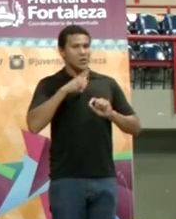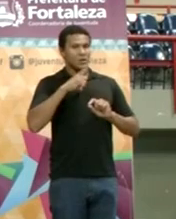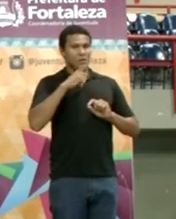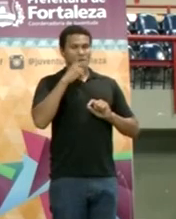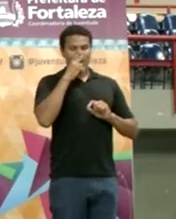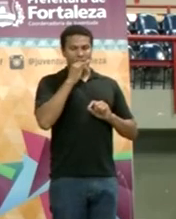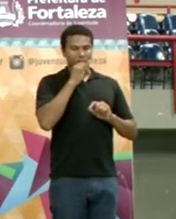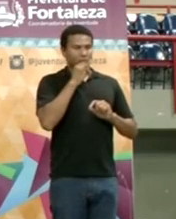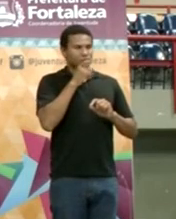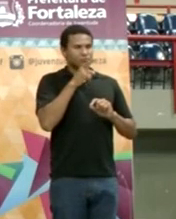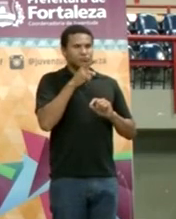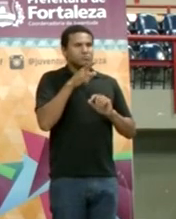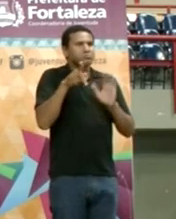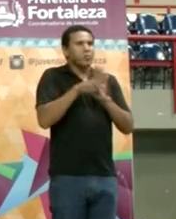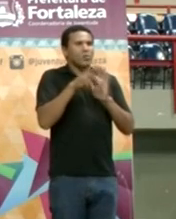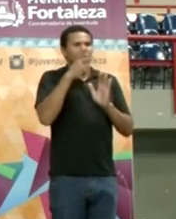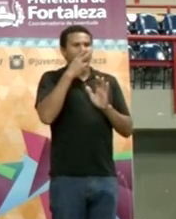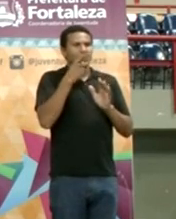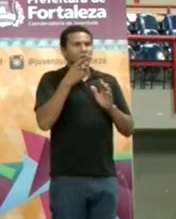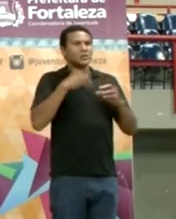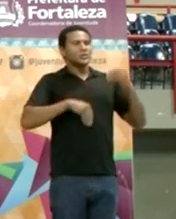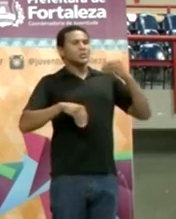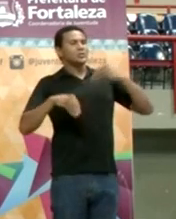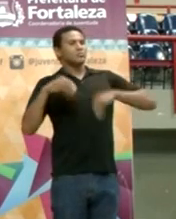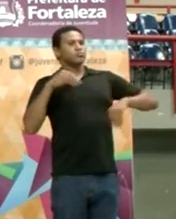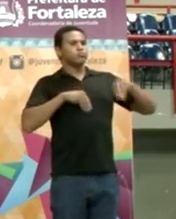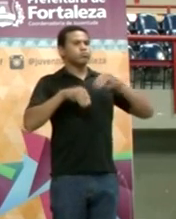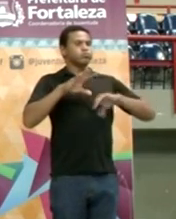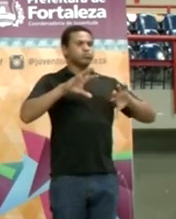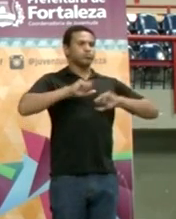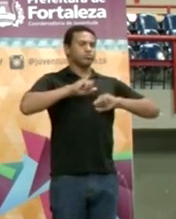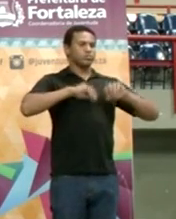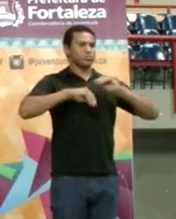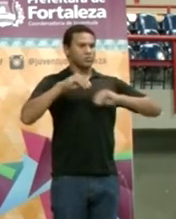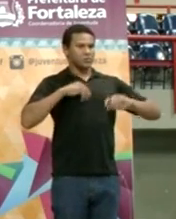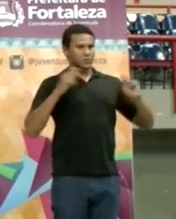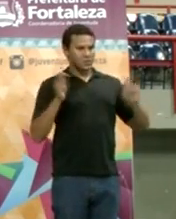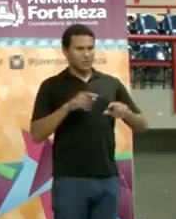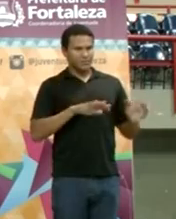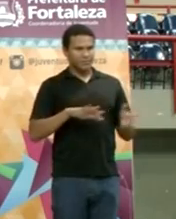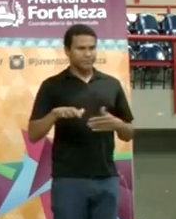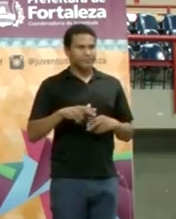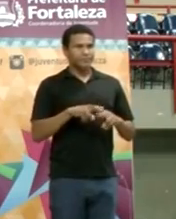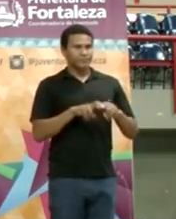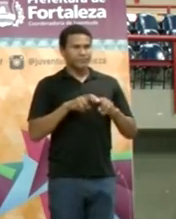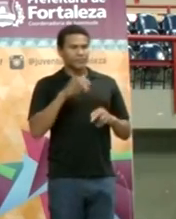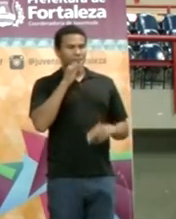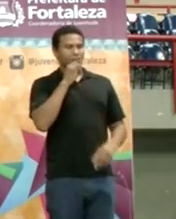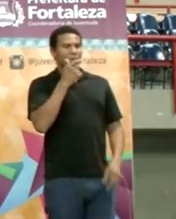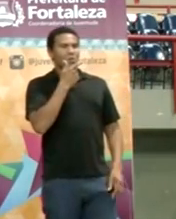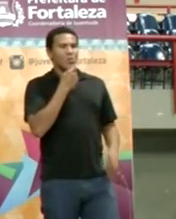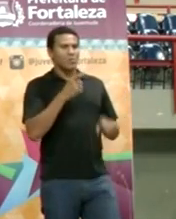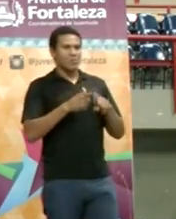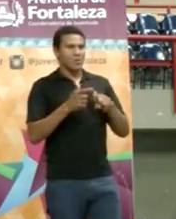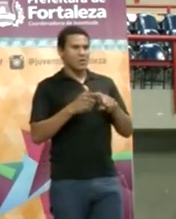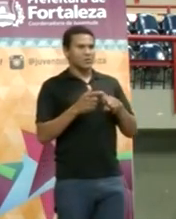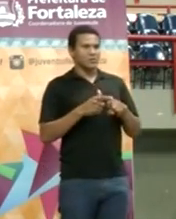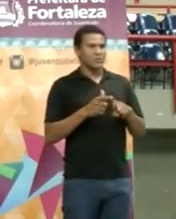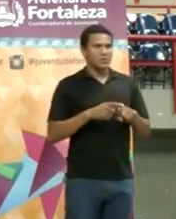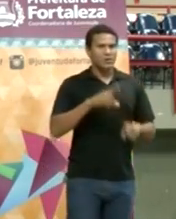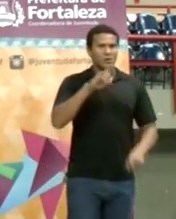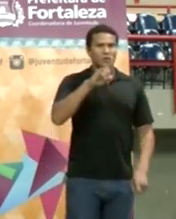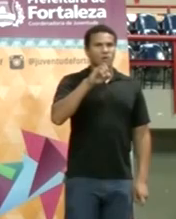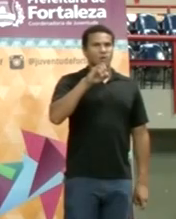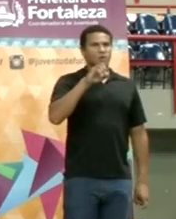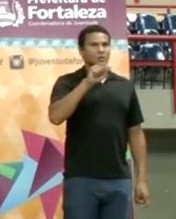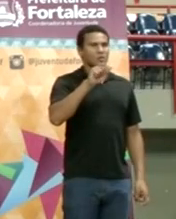imunodepressora. Um médico infectologista americano, renomado, chamado David Hull, ele, através das